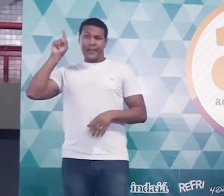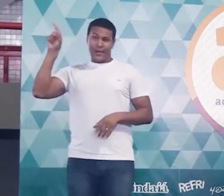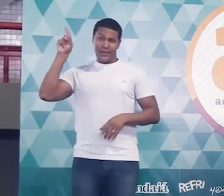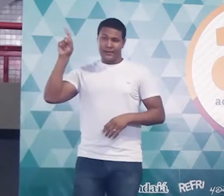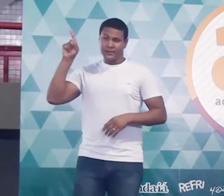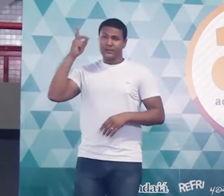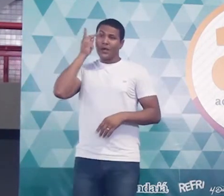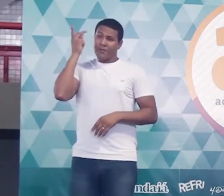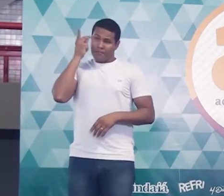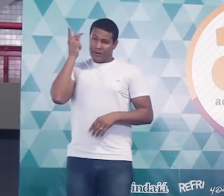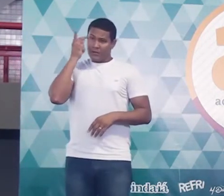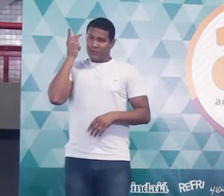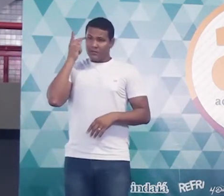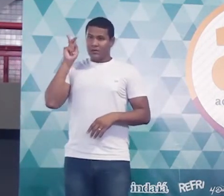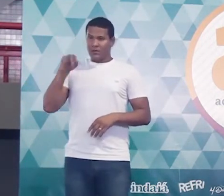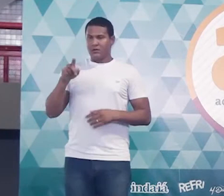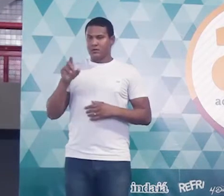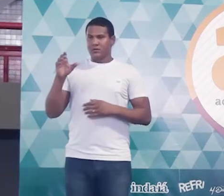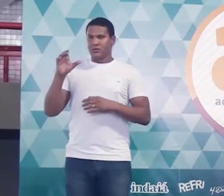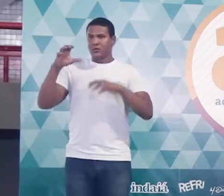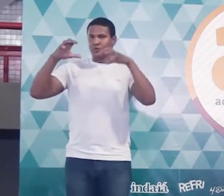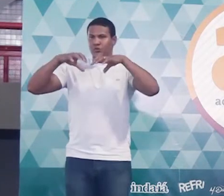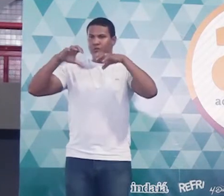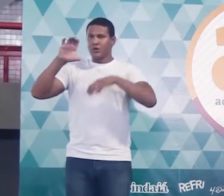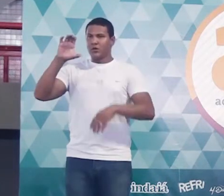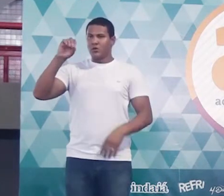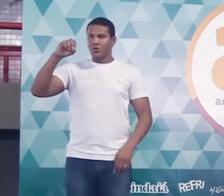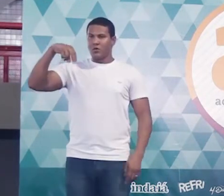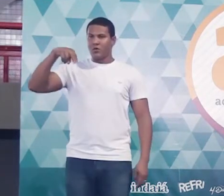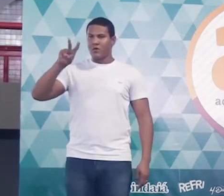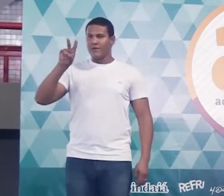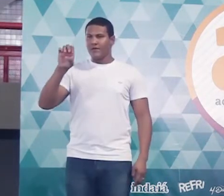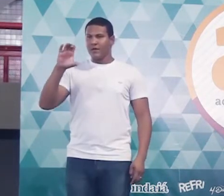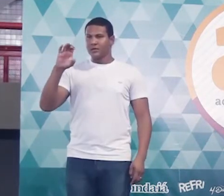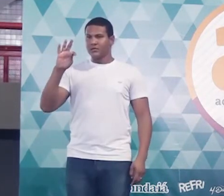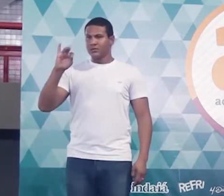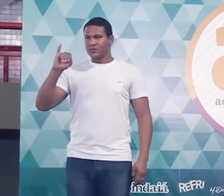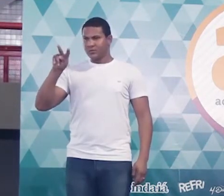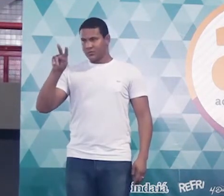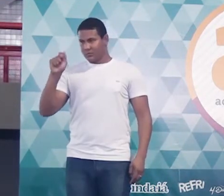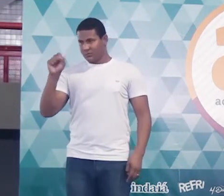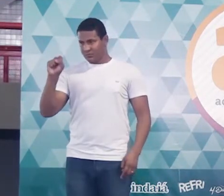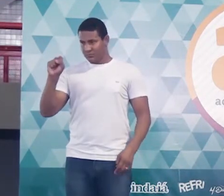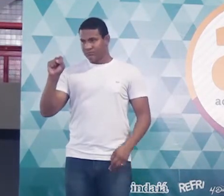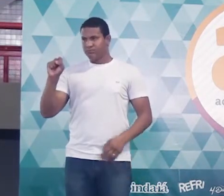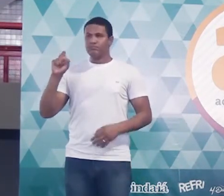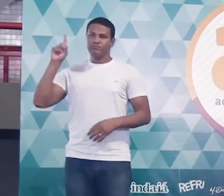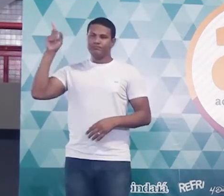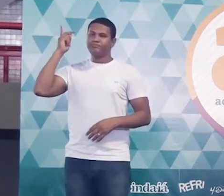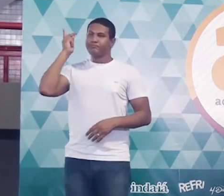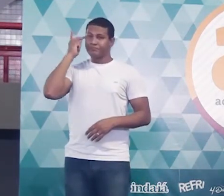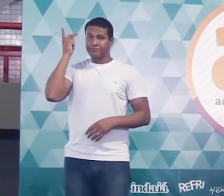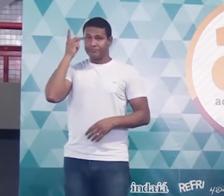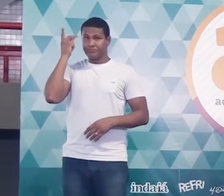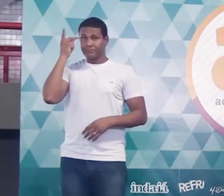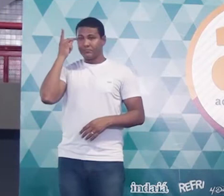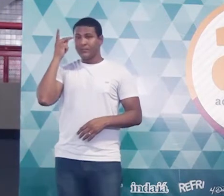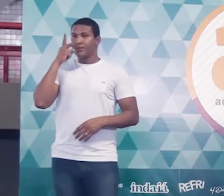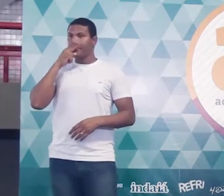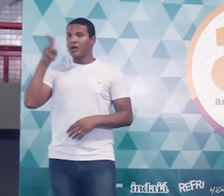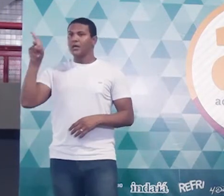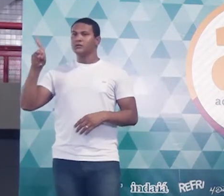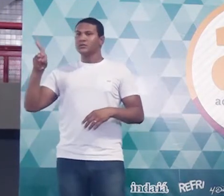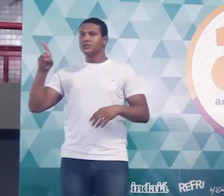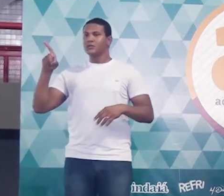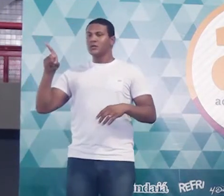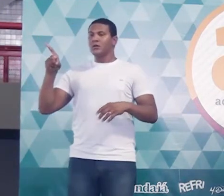São chuvas chamadas de convectivas. Não é só por causa disso, não. A cidade de São Paulo, ela também tem poucas áreas de escoamento, que